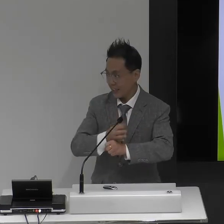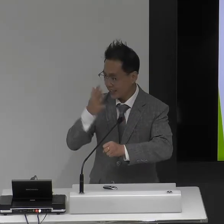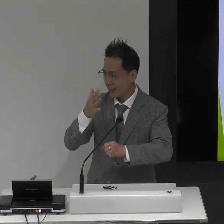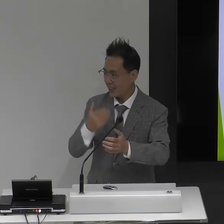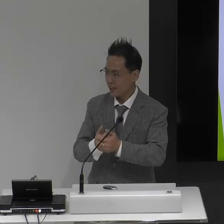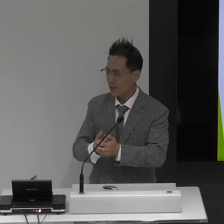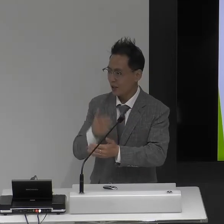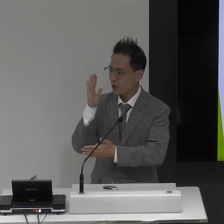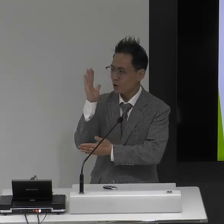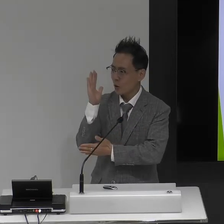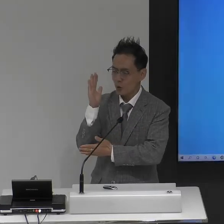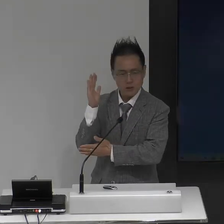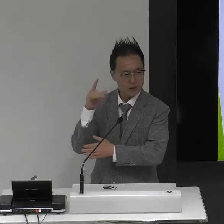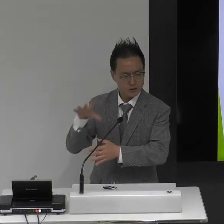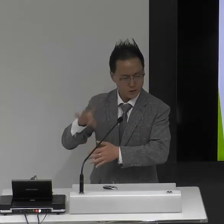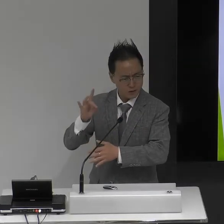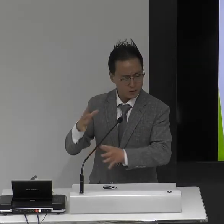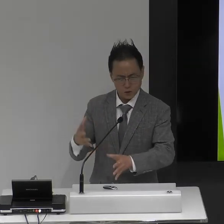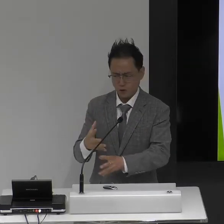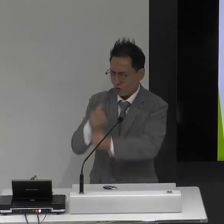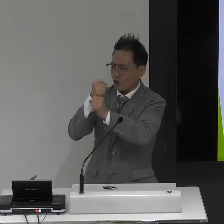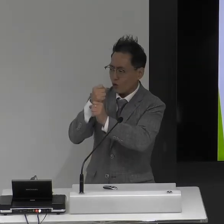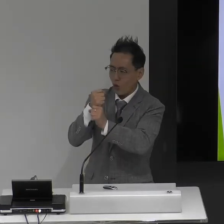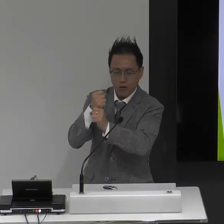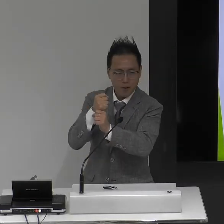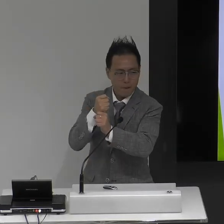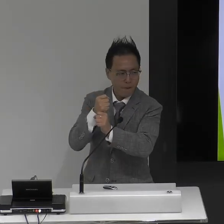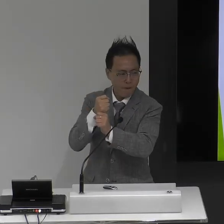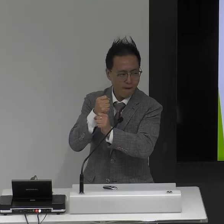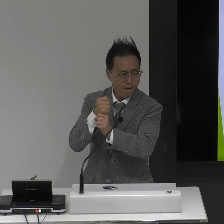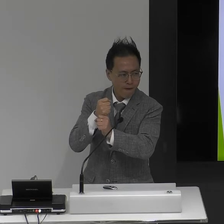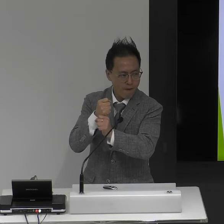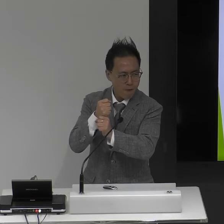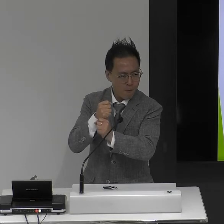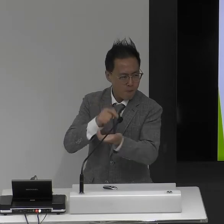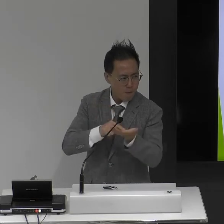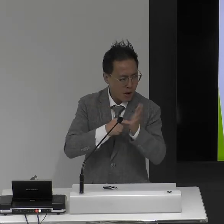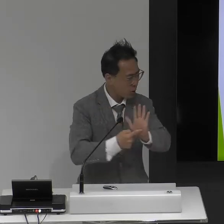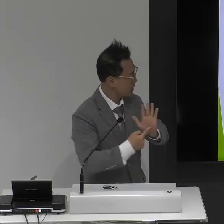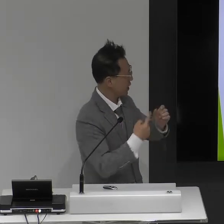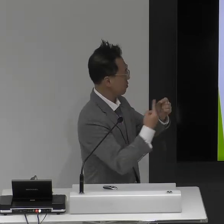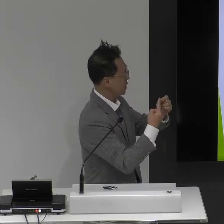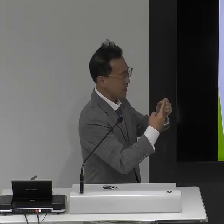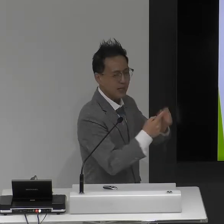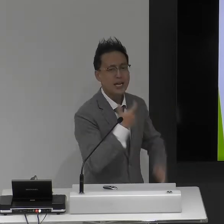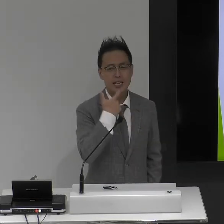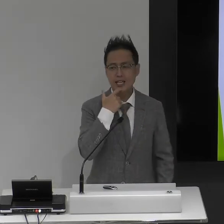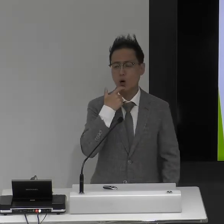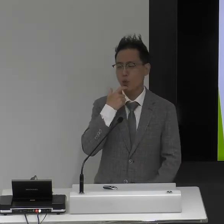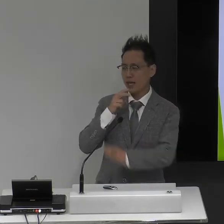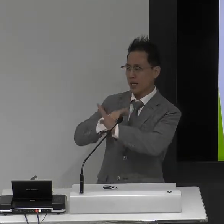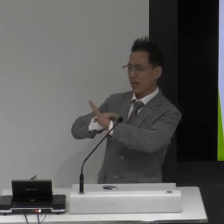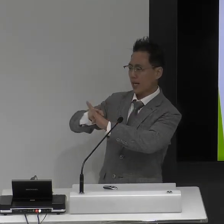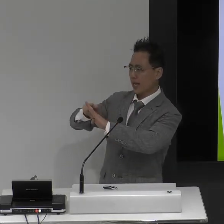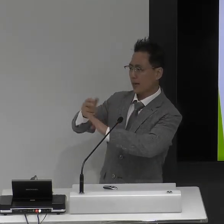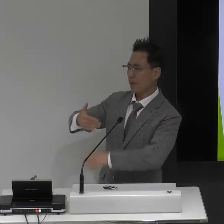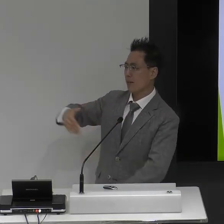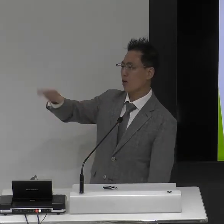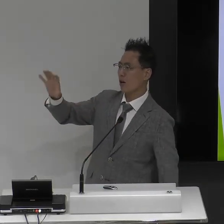인사했으니까 서로는 줄이고 바로 시작합니다. 야곱이 베델로 간